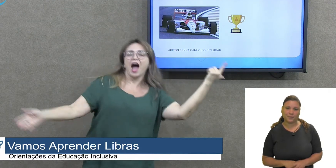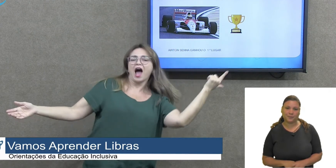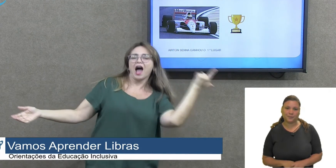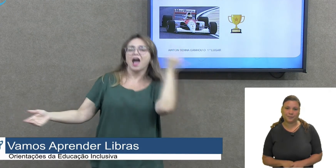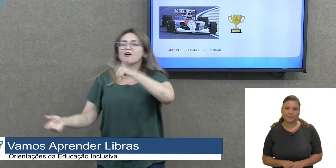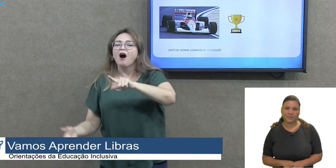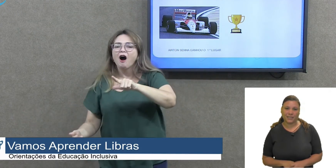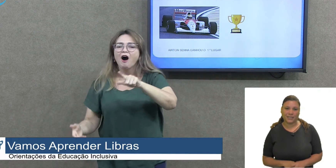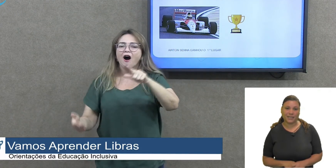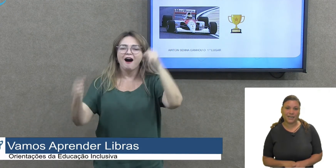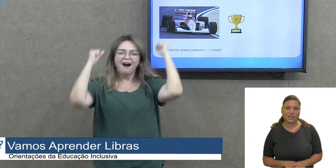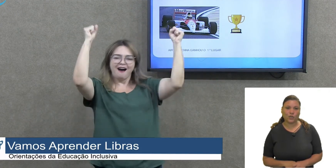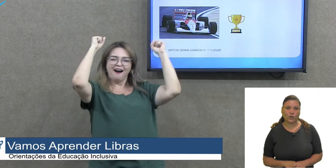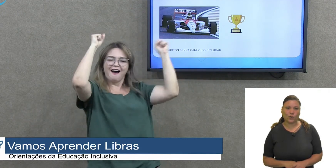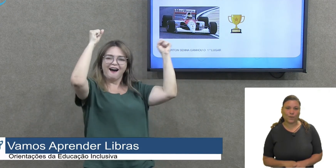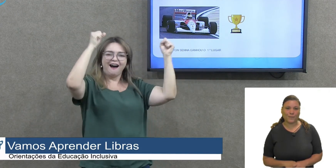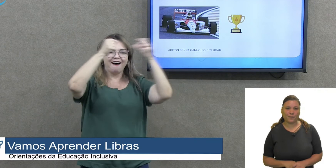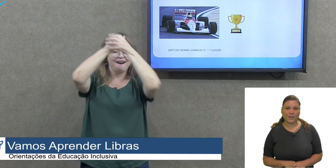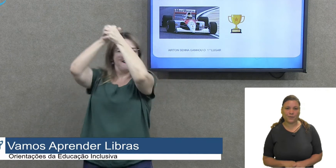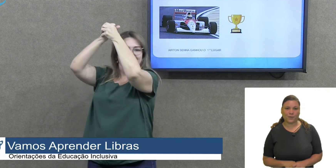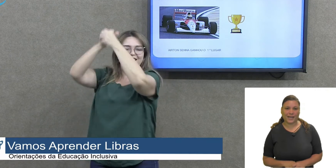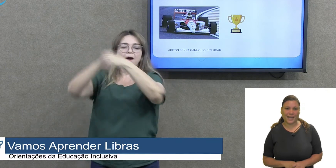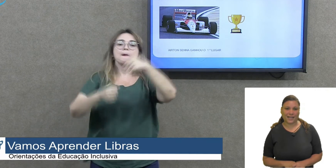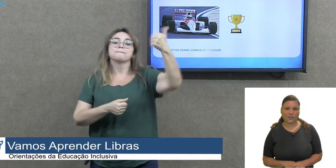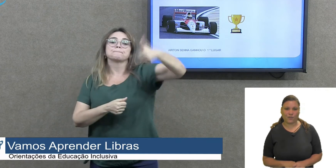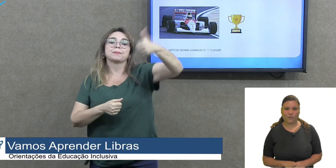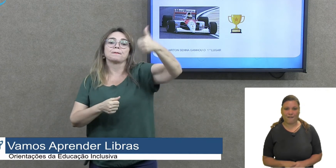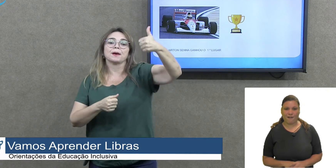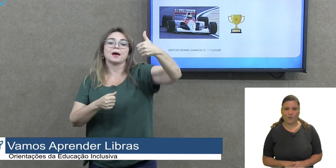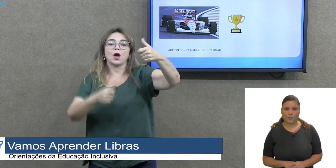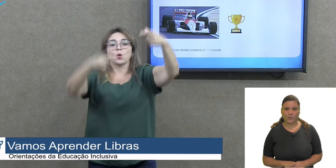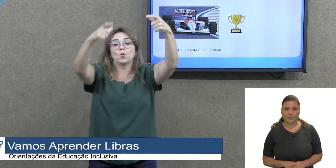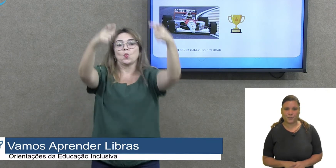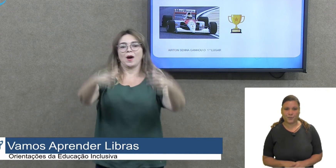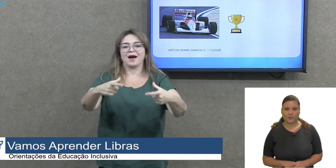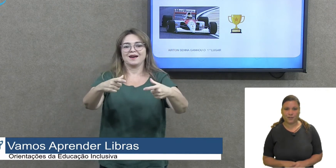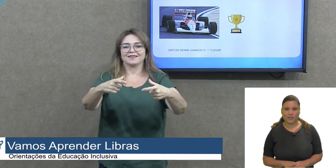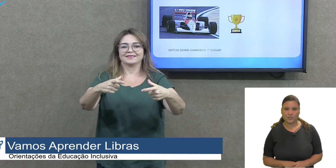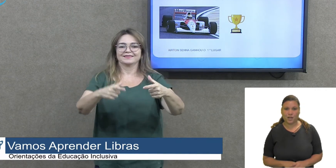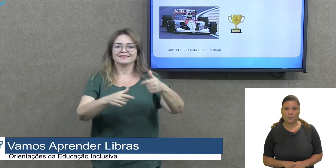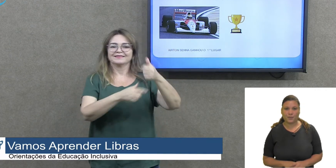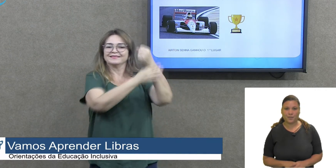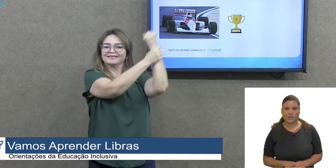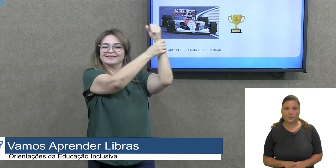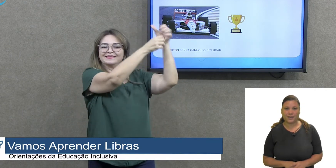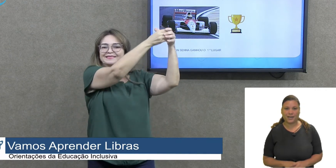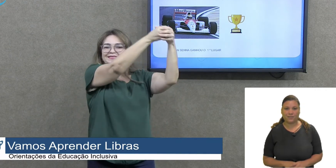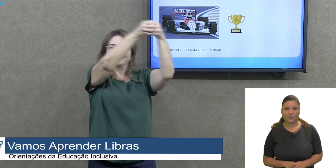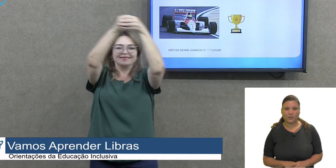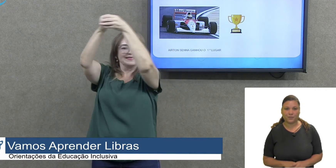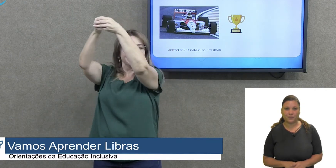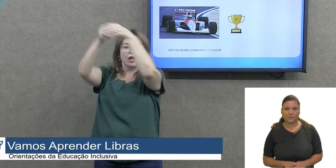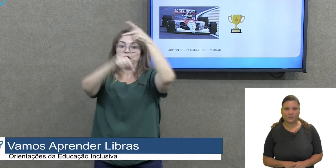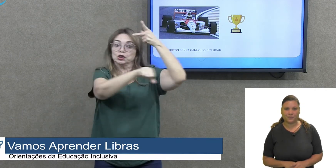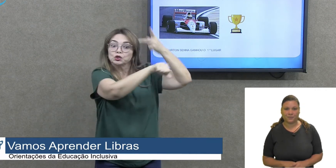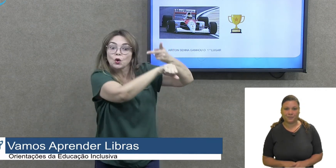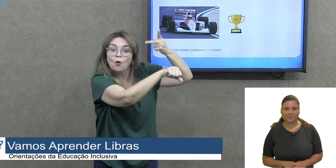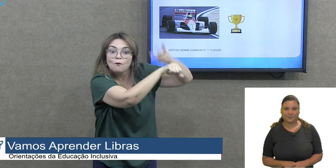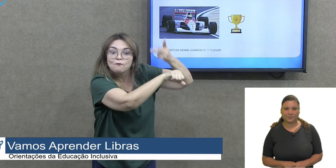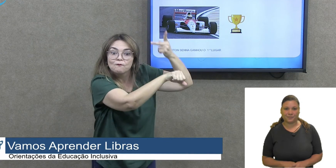tempo. Ele ganhou primeiro lugar, troféu. Olha só, primeiro lugar, viu?